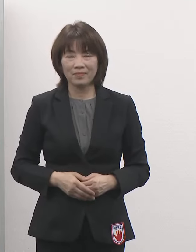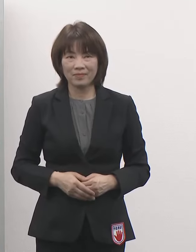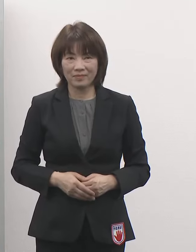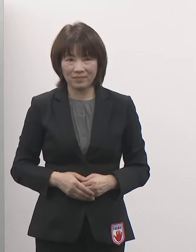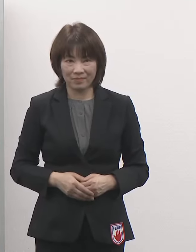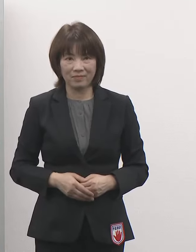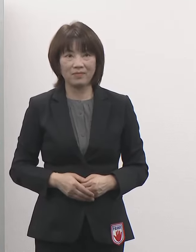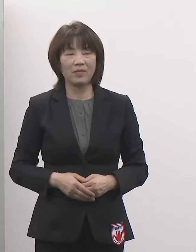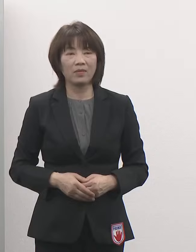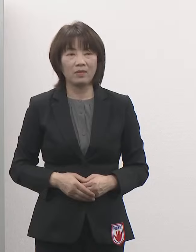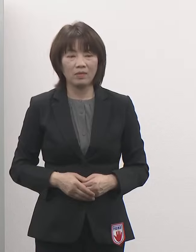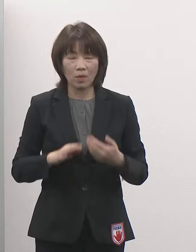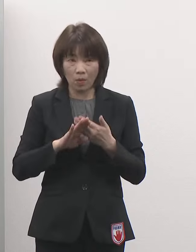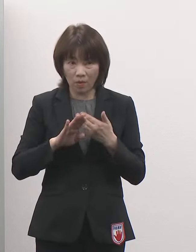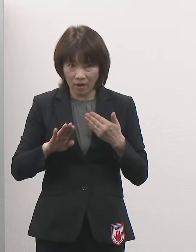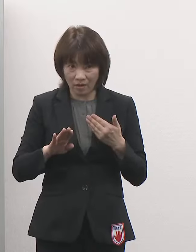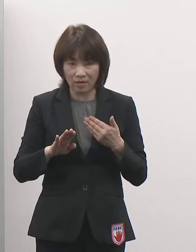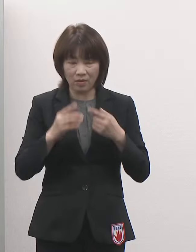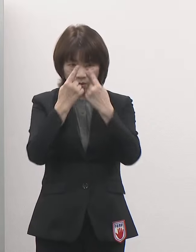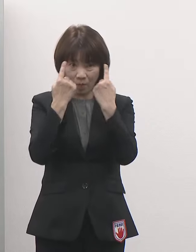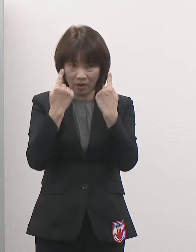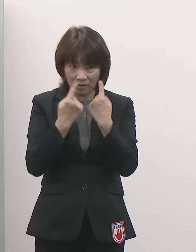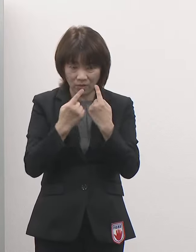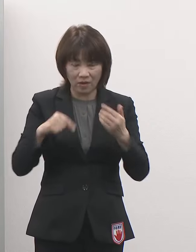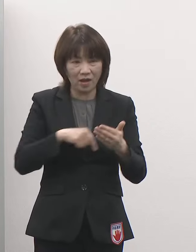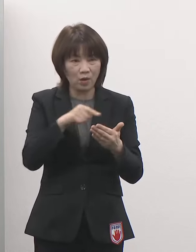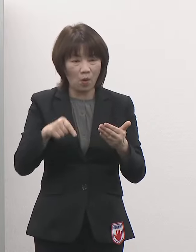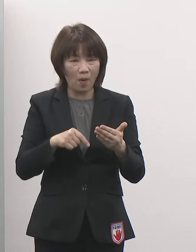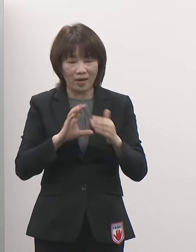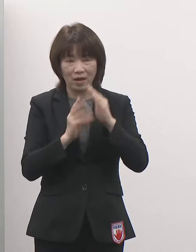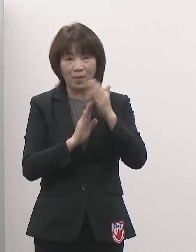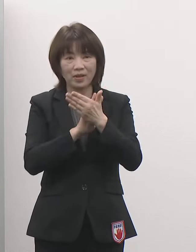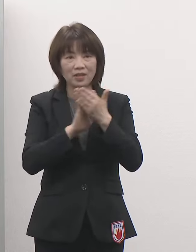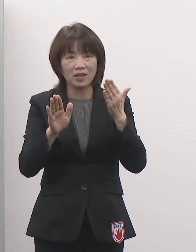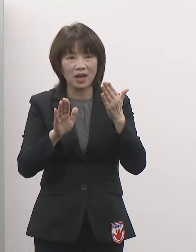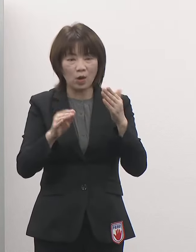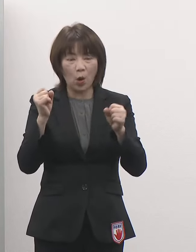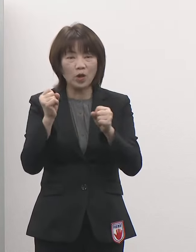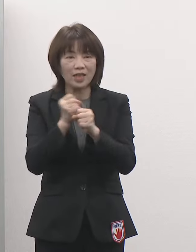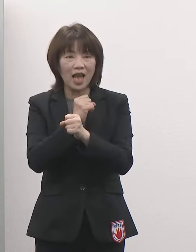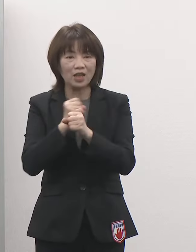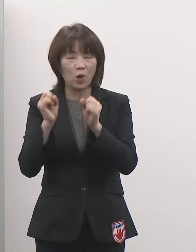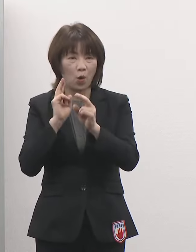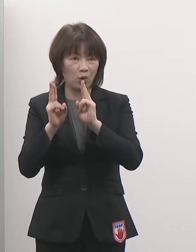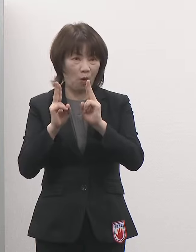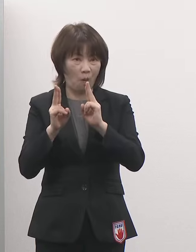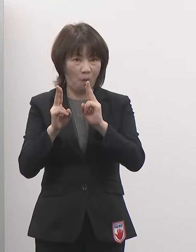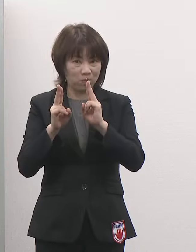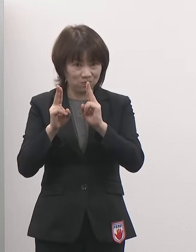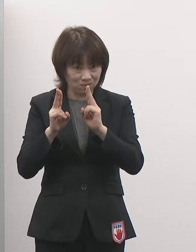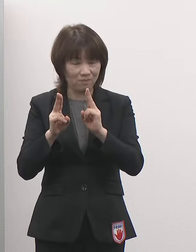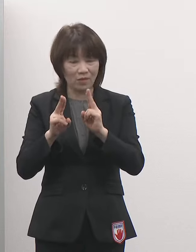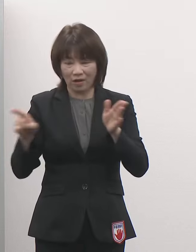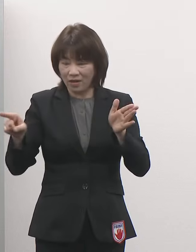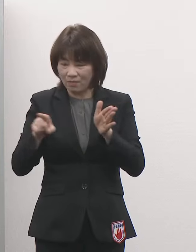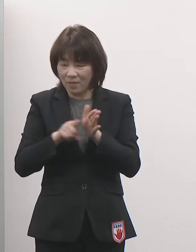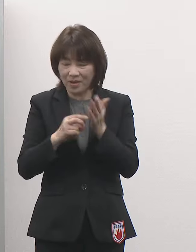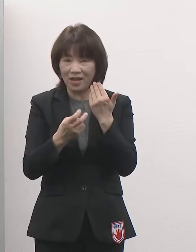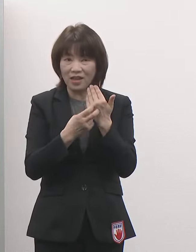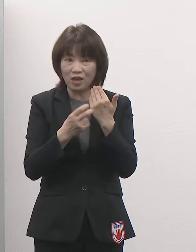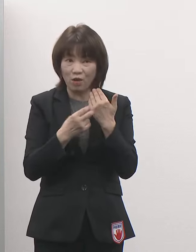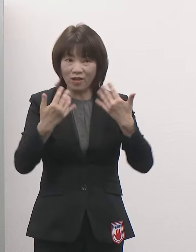個別分野で申し上げますと、まず、本県の主力、産業であります製造業に関しましては、これまで、医療機器に関